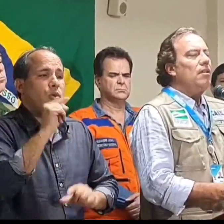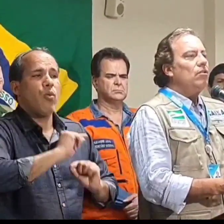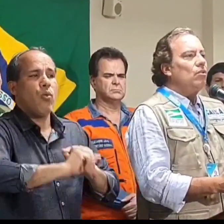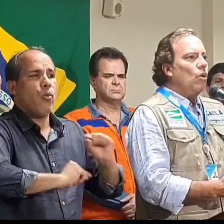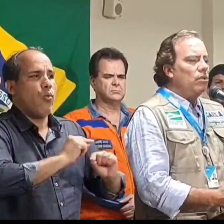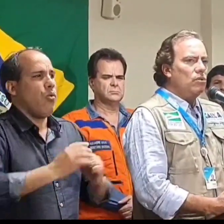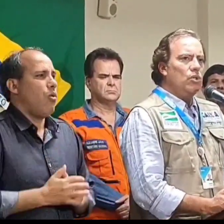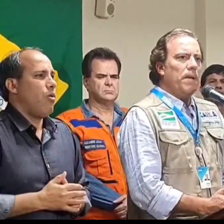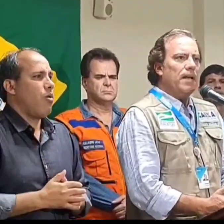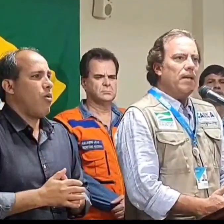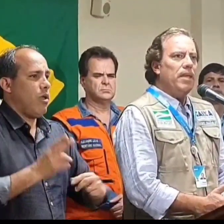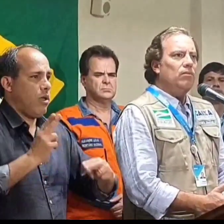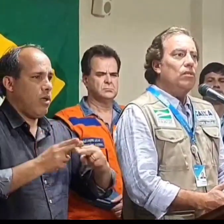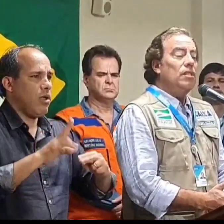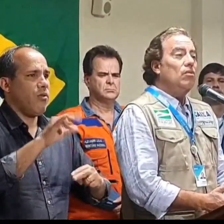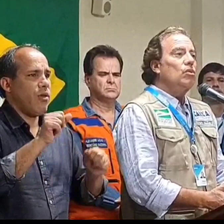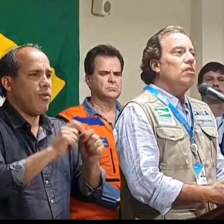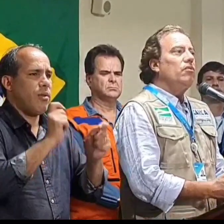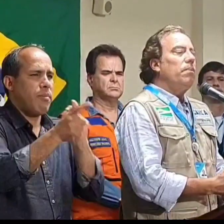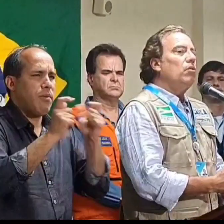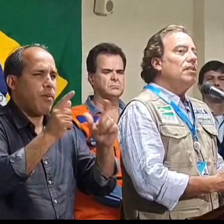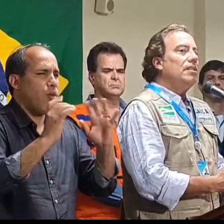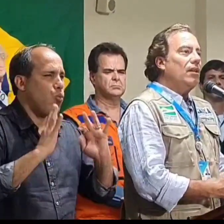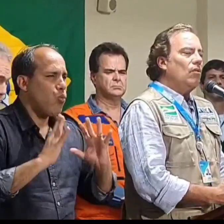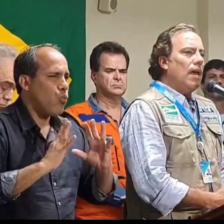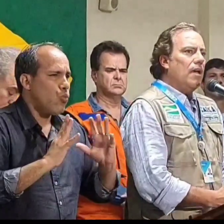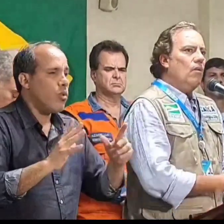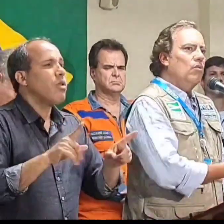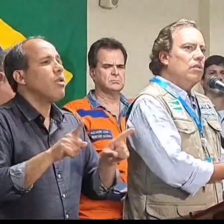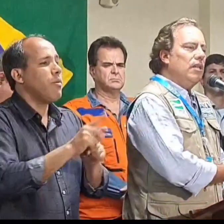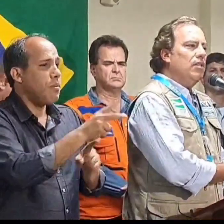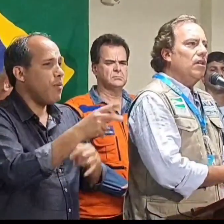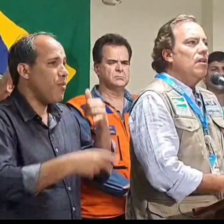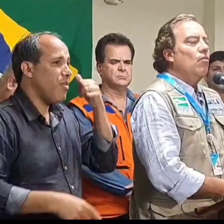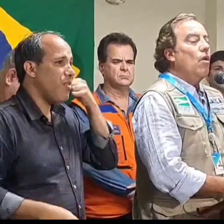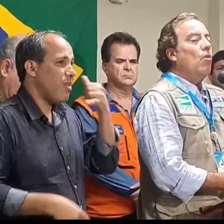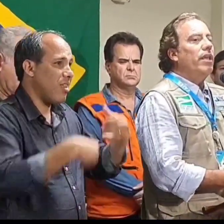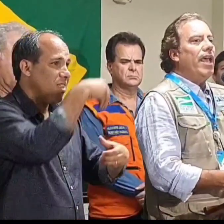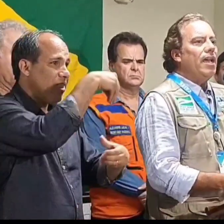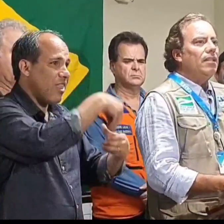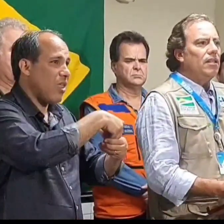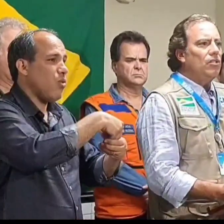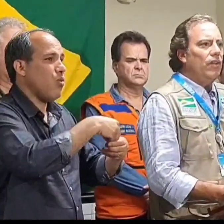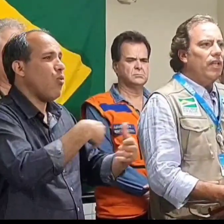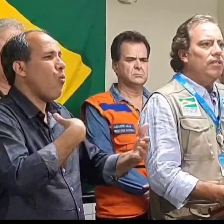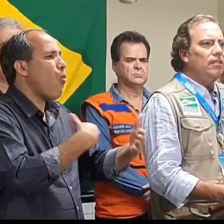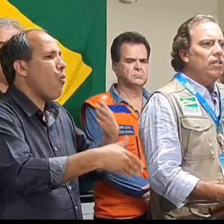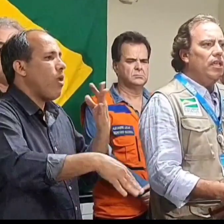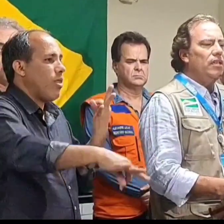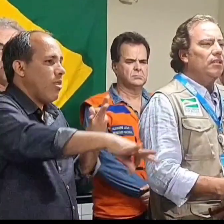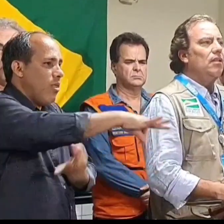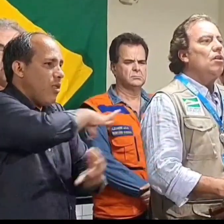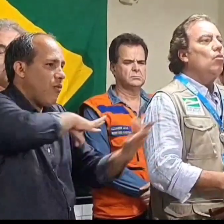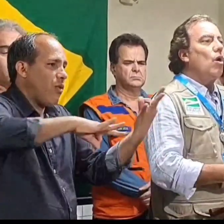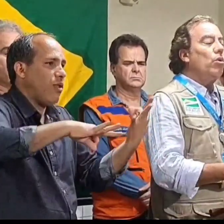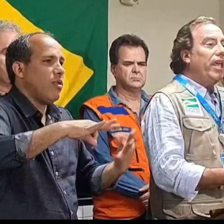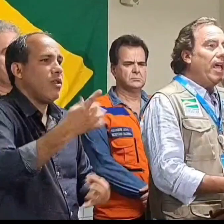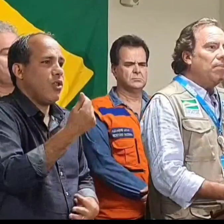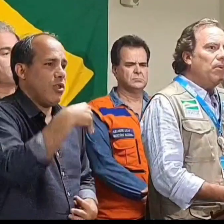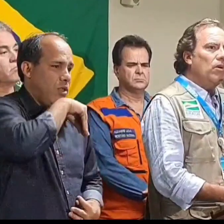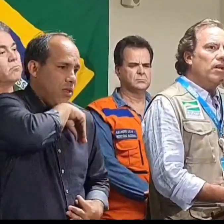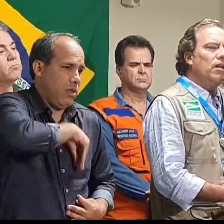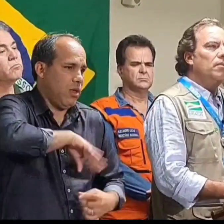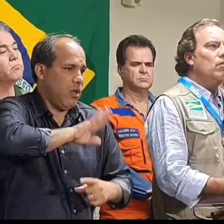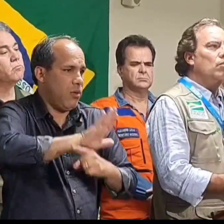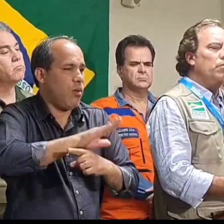fará todos os pagamentos, inclusive pelo celular, ou seja, qualquer transferência de renda,